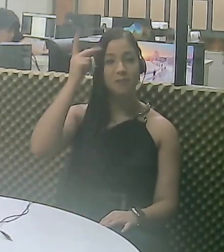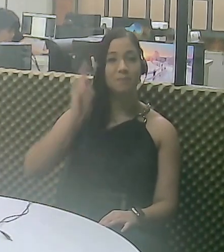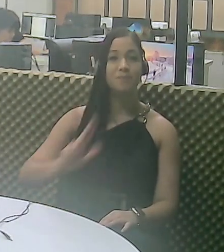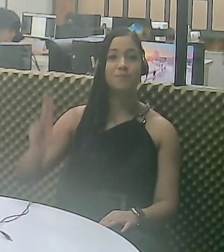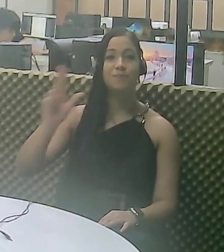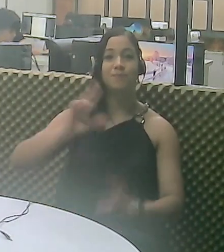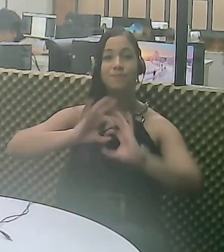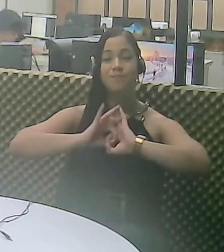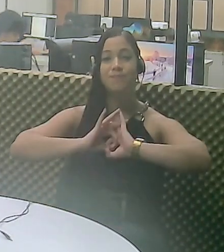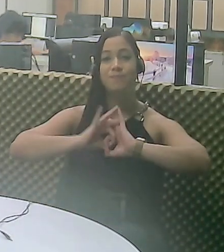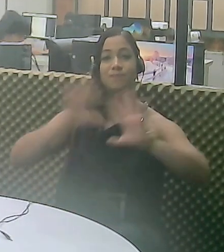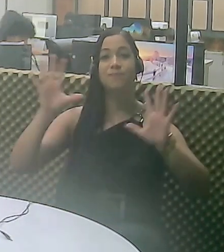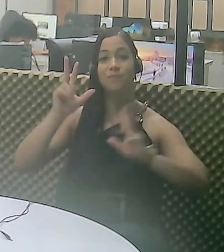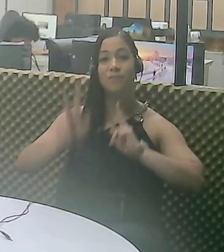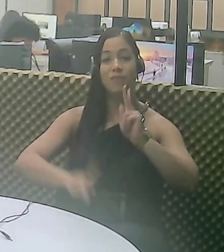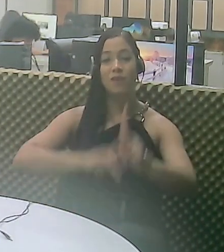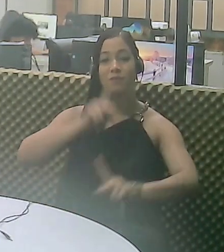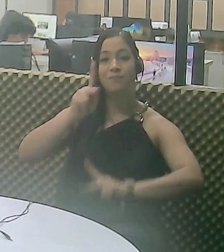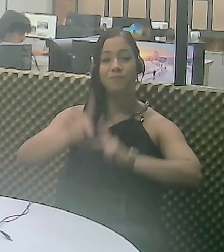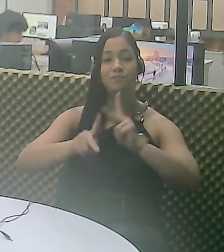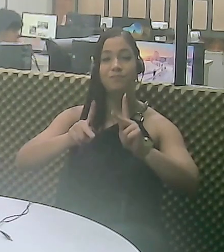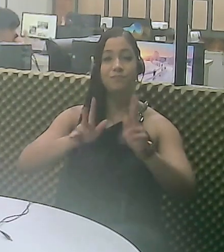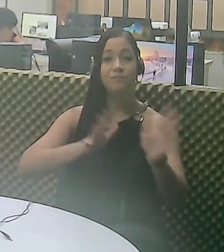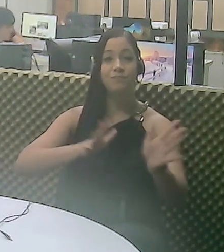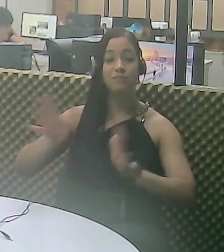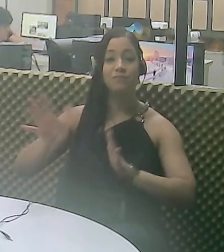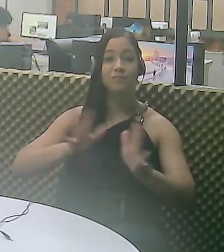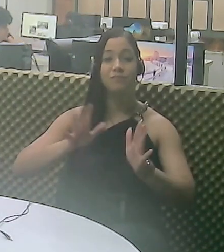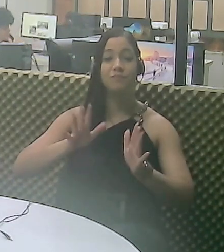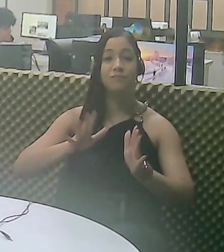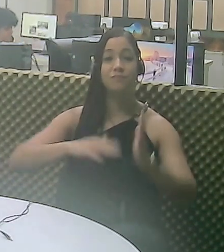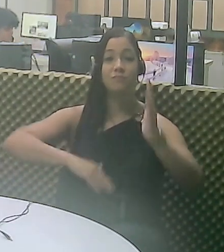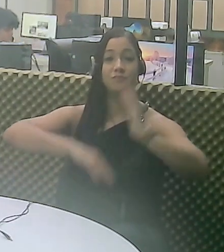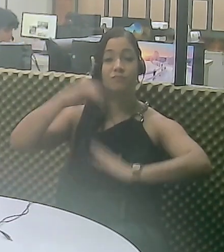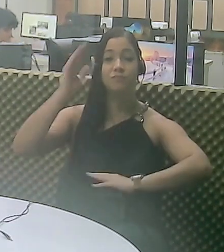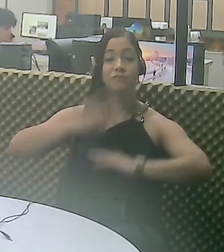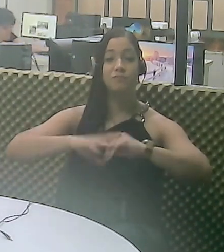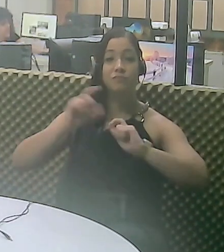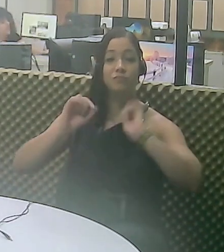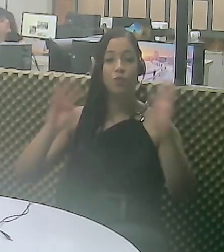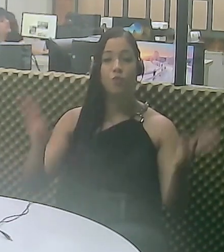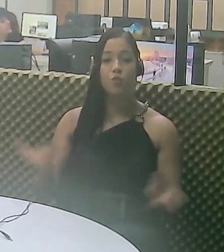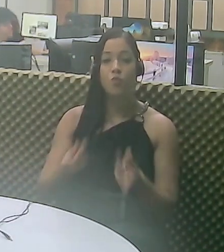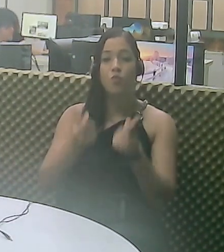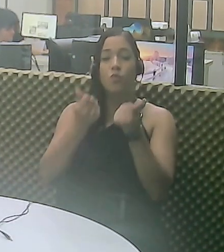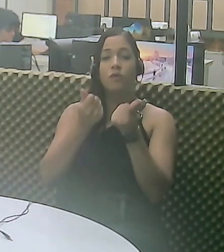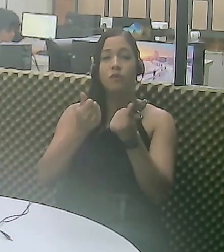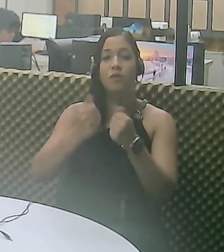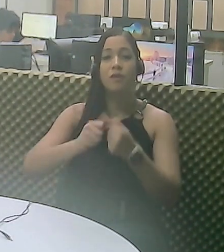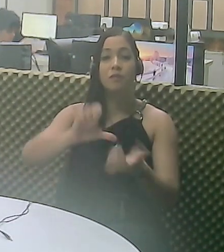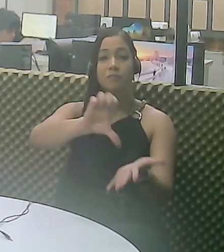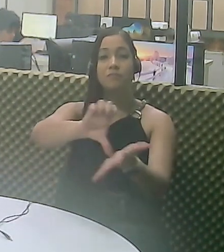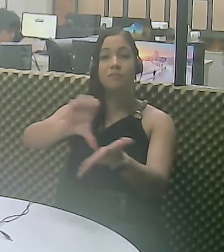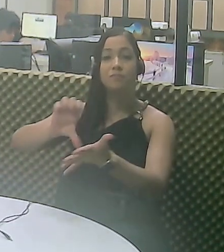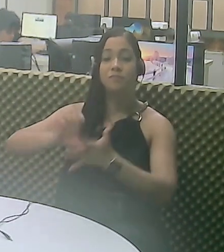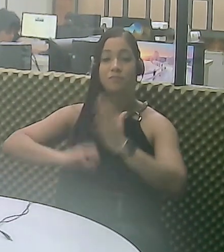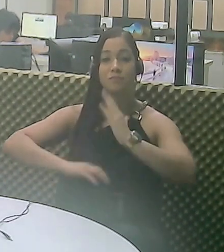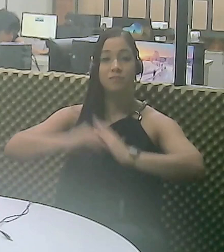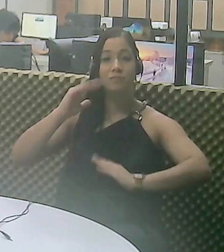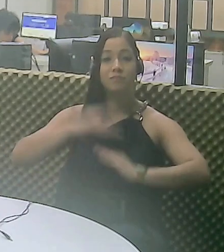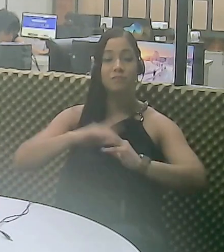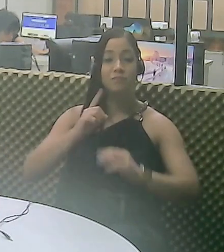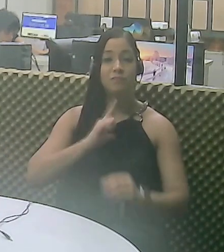Uberlândia disponibiliza para a população acesso à formação profissional de qualidade. Os centros